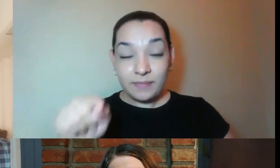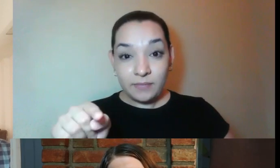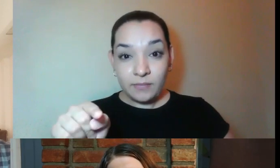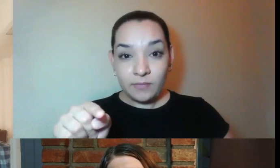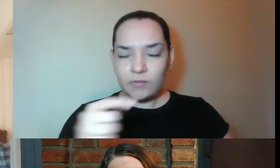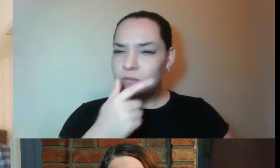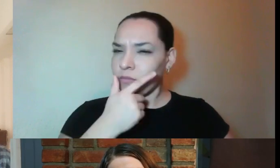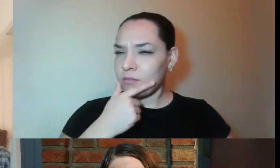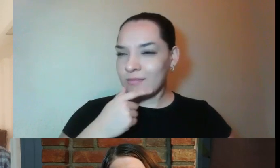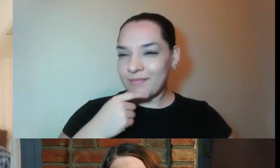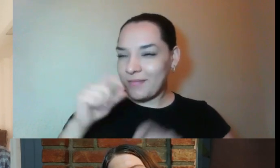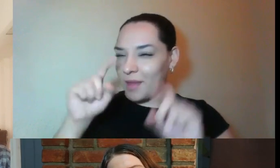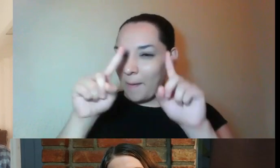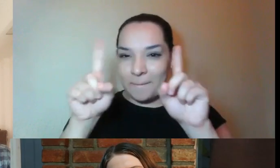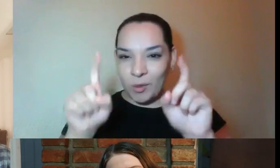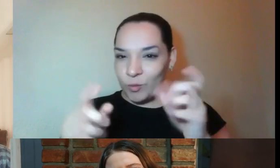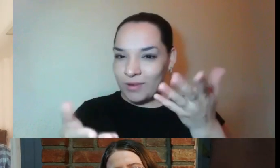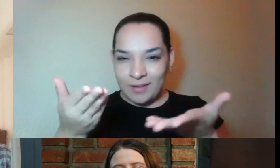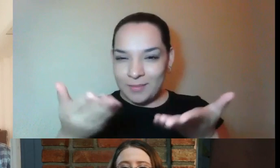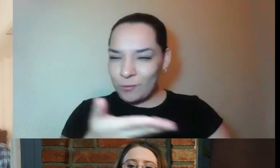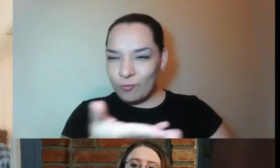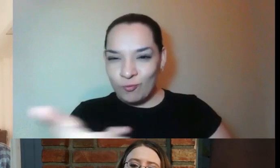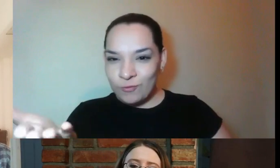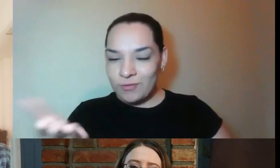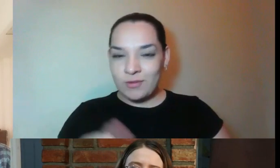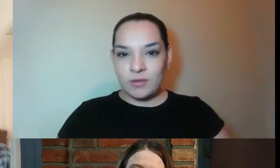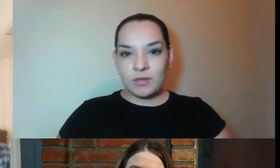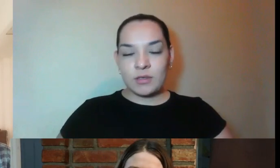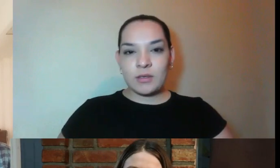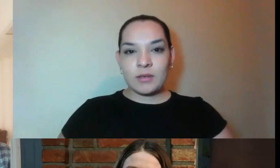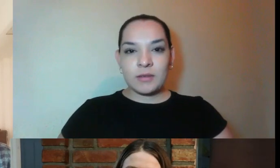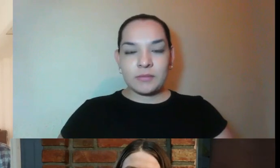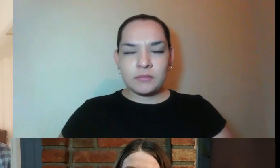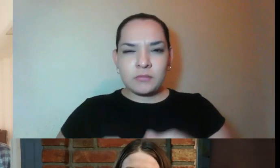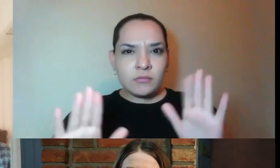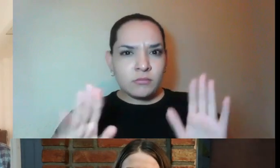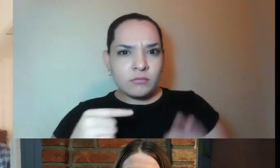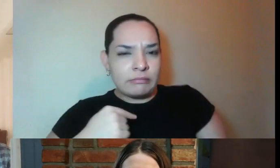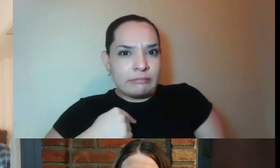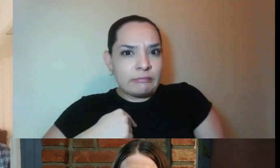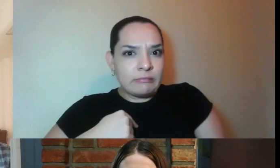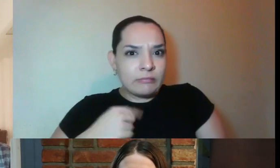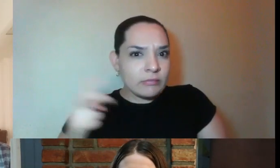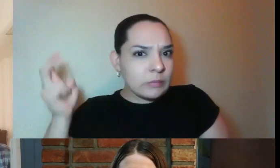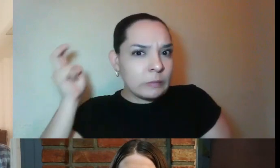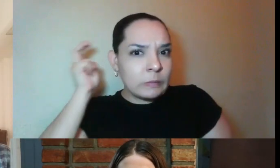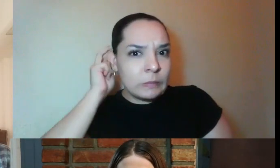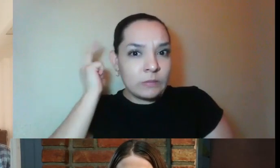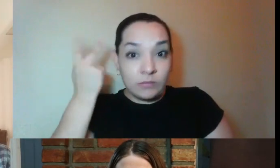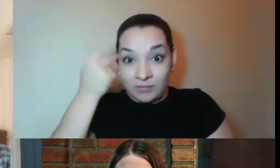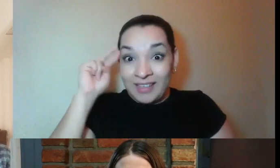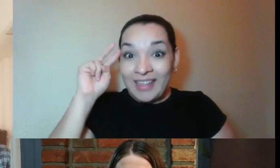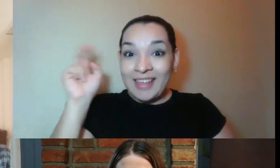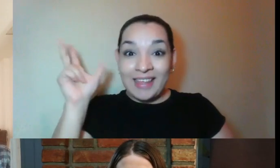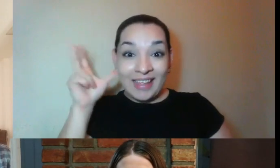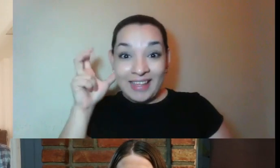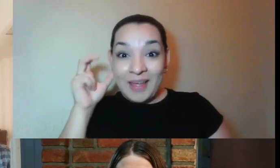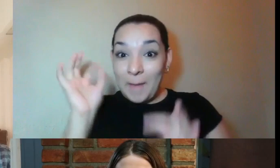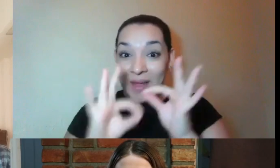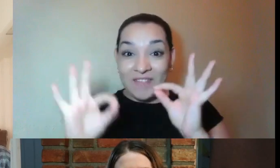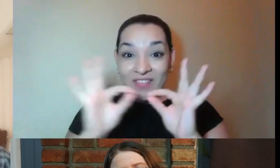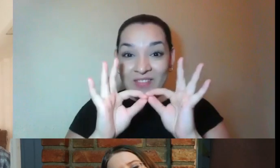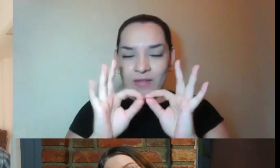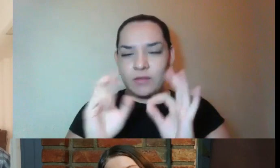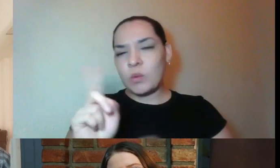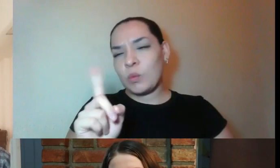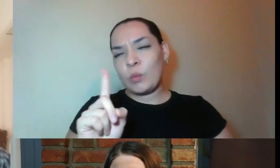Lo cual nos lleva a la siguiente premisa. Si yo me implanto de un implante coclear, ¿ya escucho